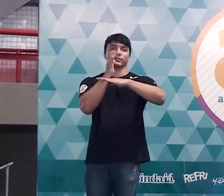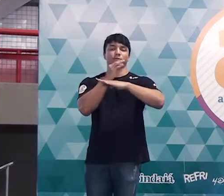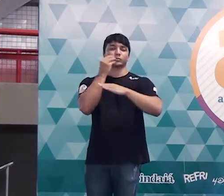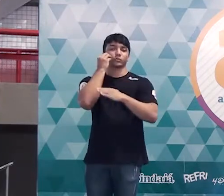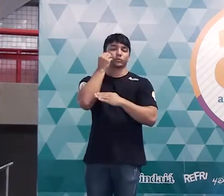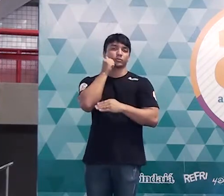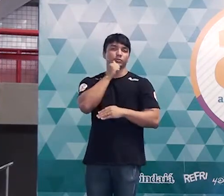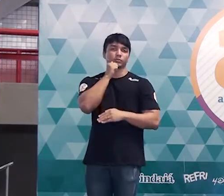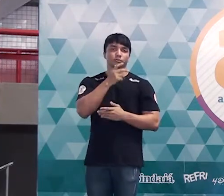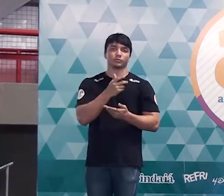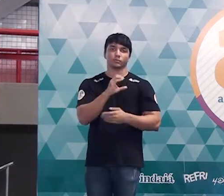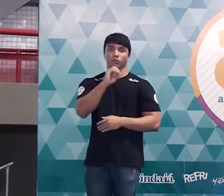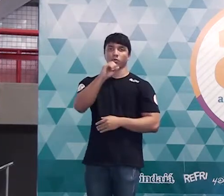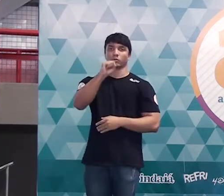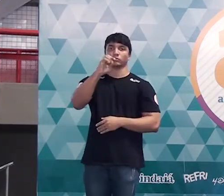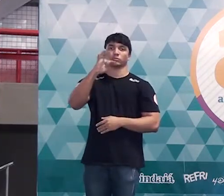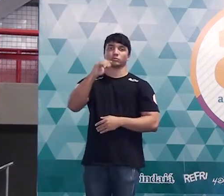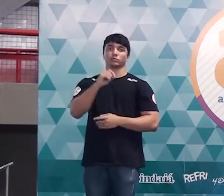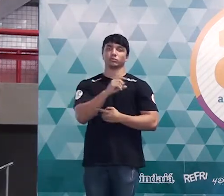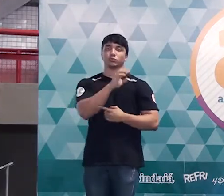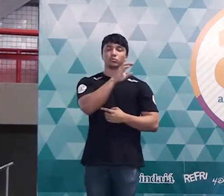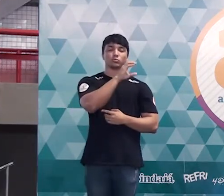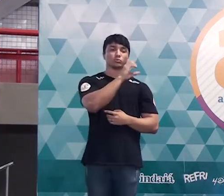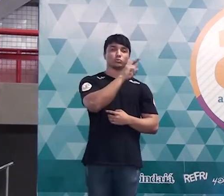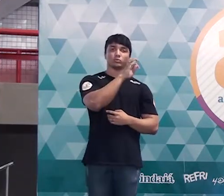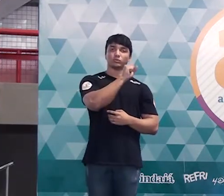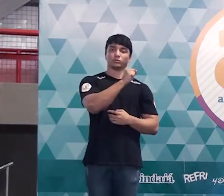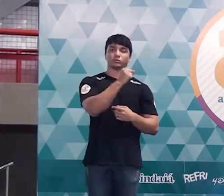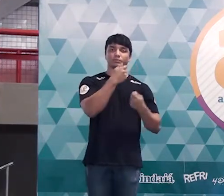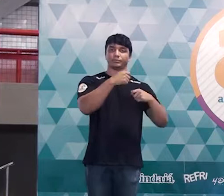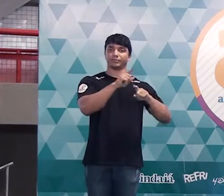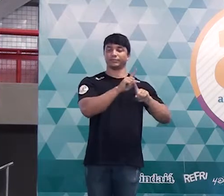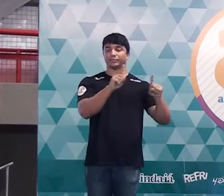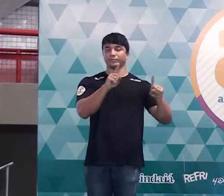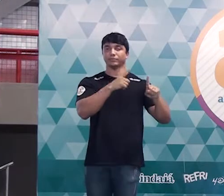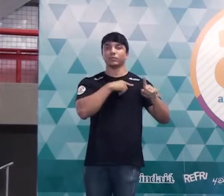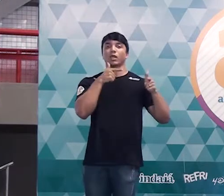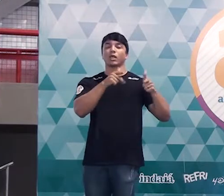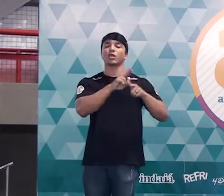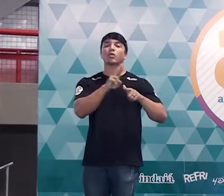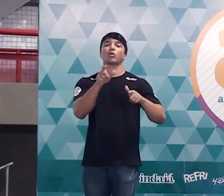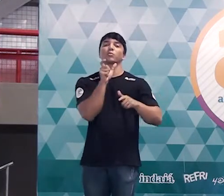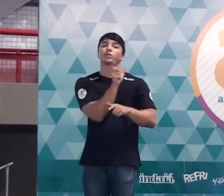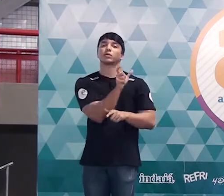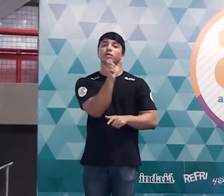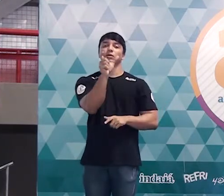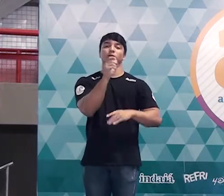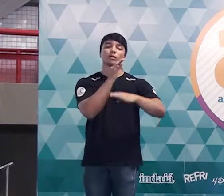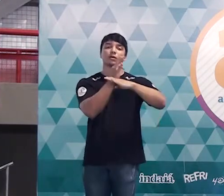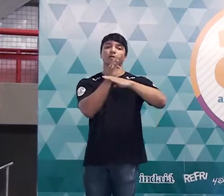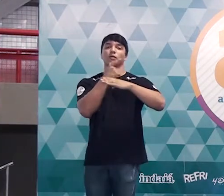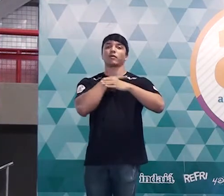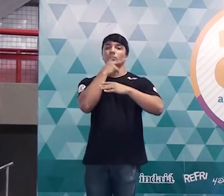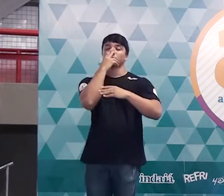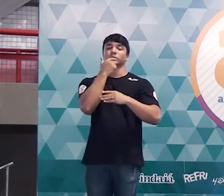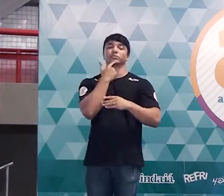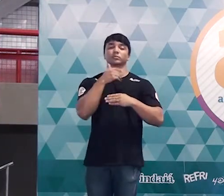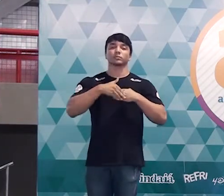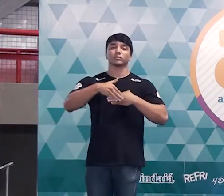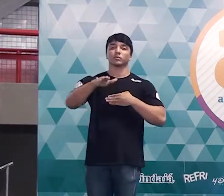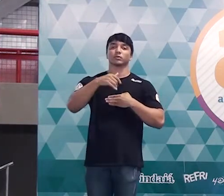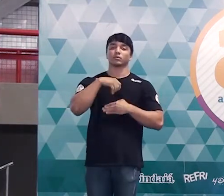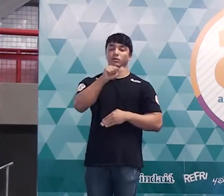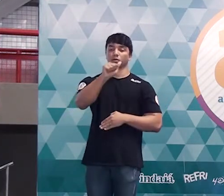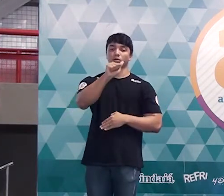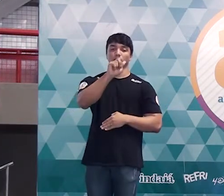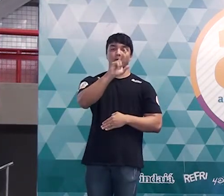na menina? Vou dar um ósculo na sua cutis. Como é o nome disso? Que a gente vai ver daqui a pouco. É um